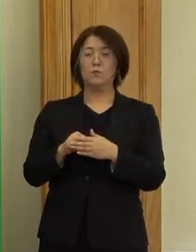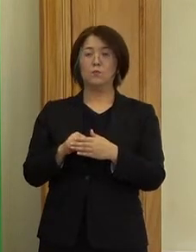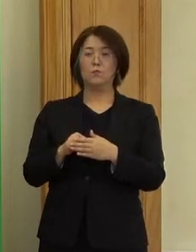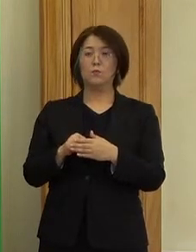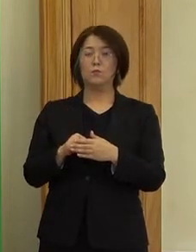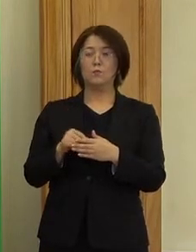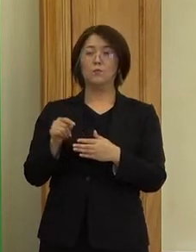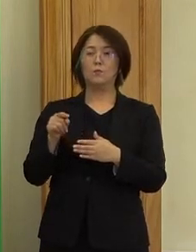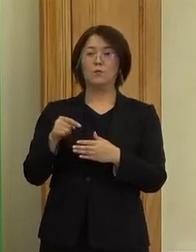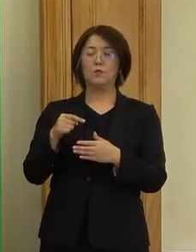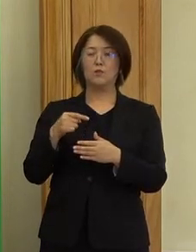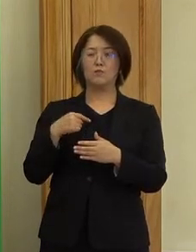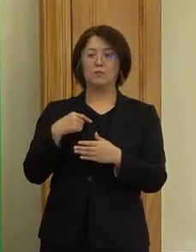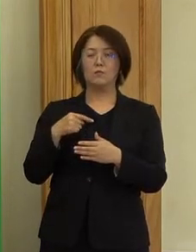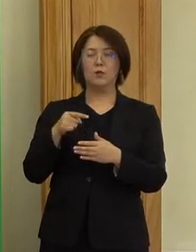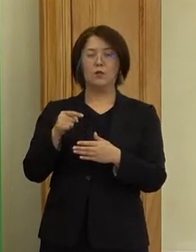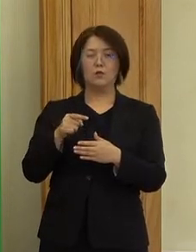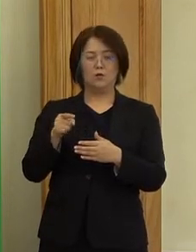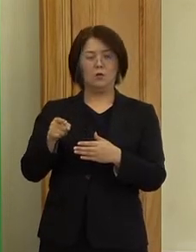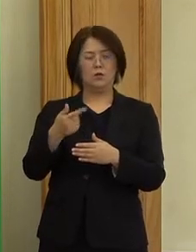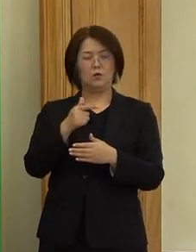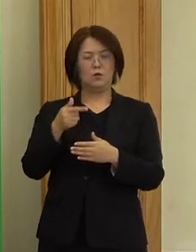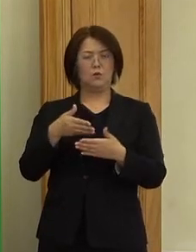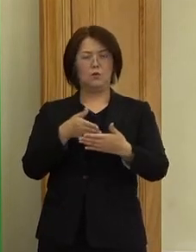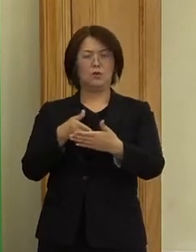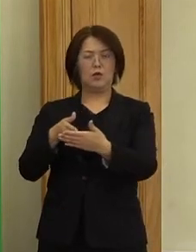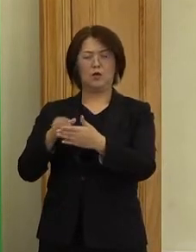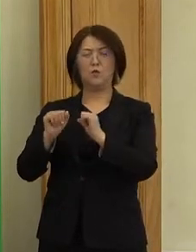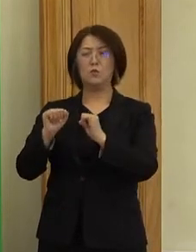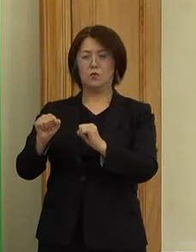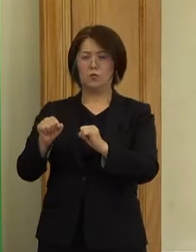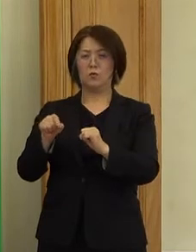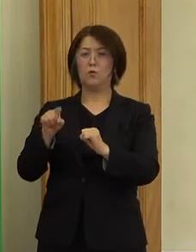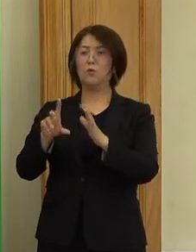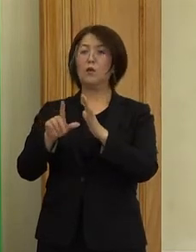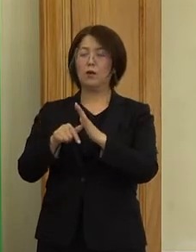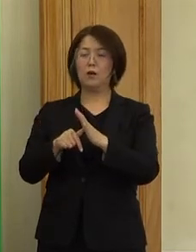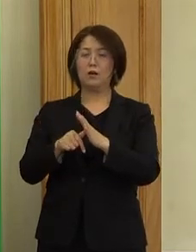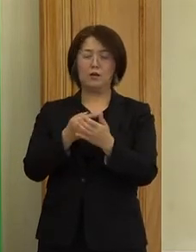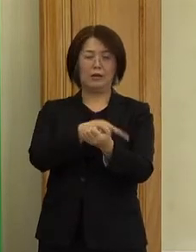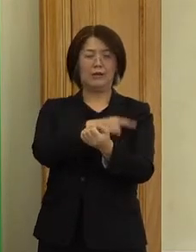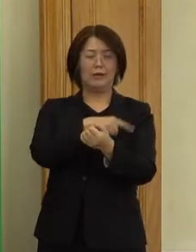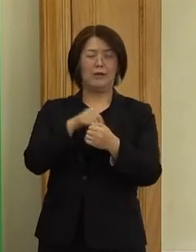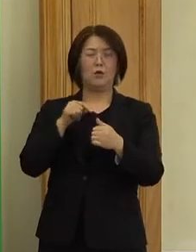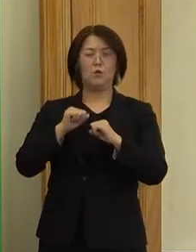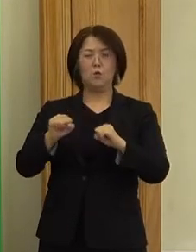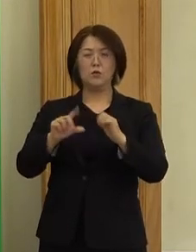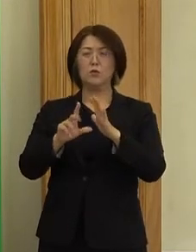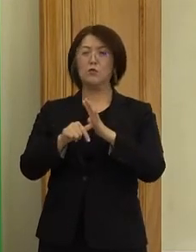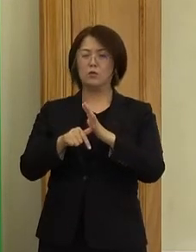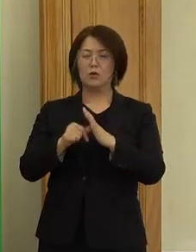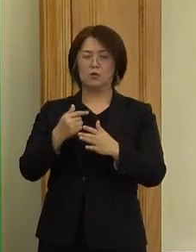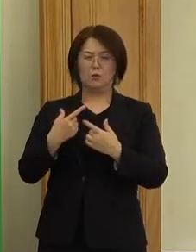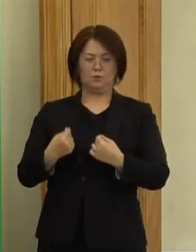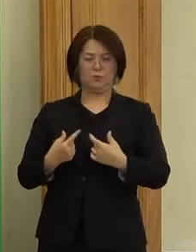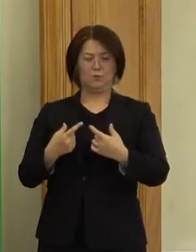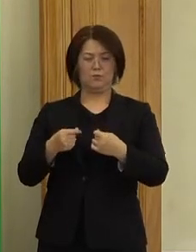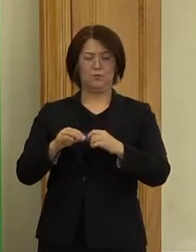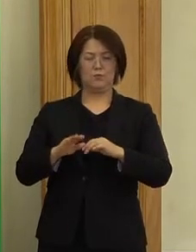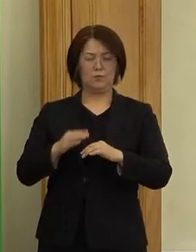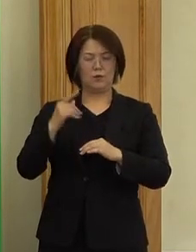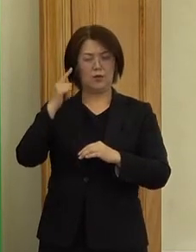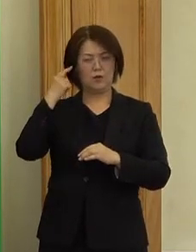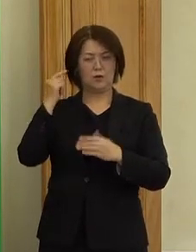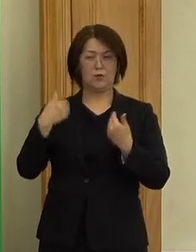限することになるということは、やはりこの権限を行使する上においてはとても慎重にした方が良いとこれまでも思ってきました